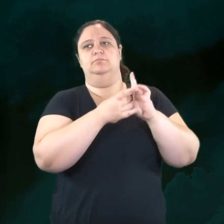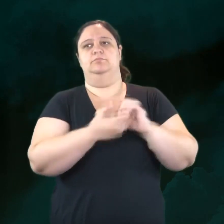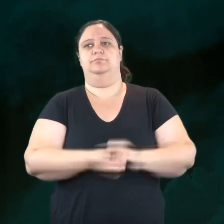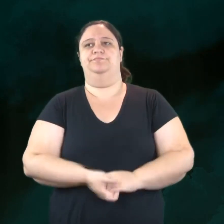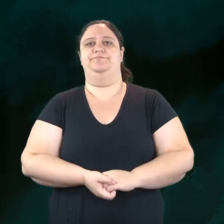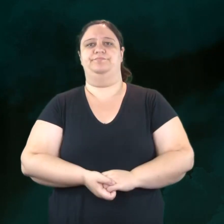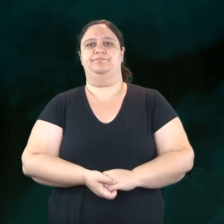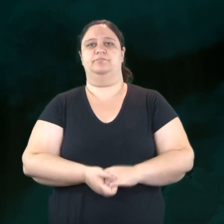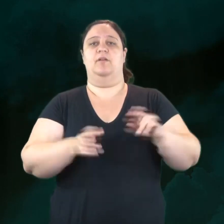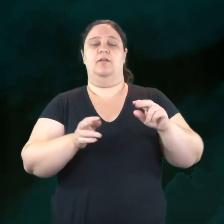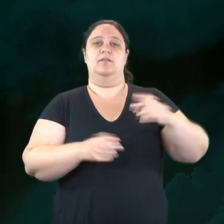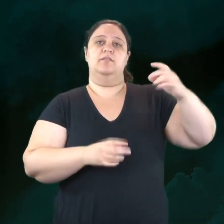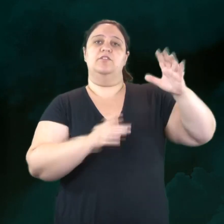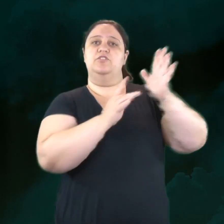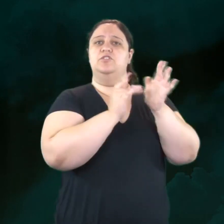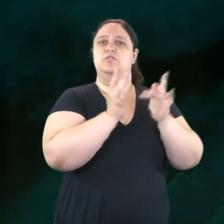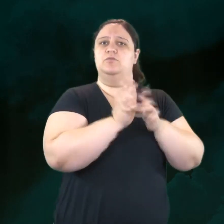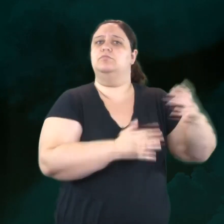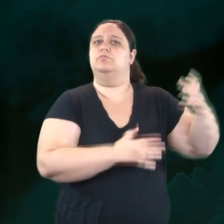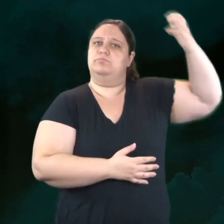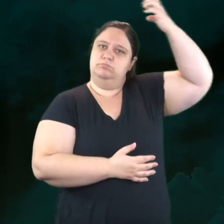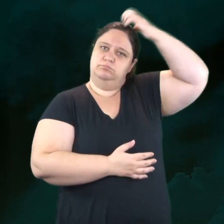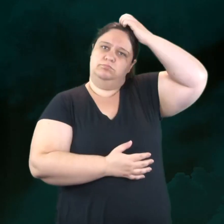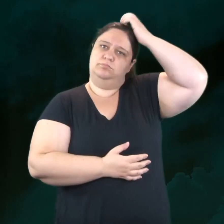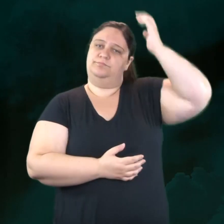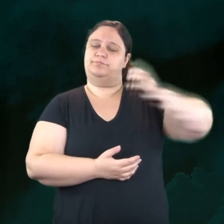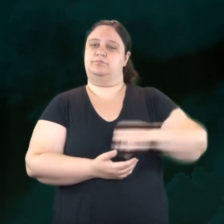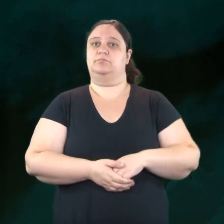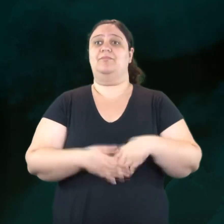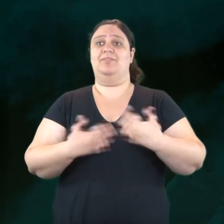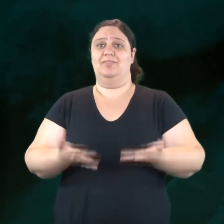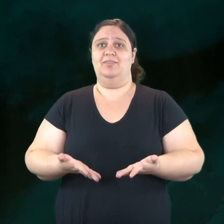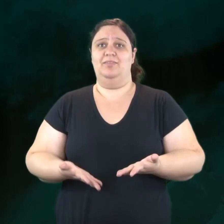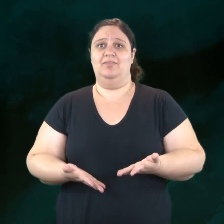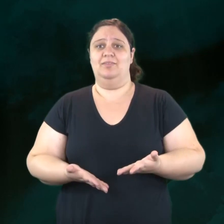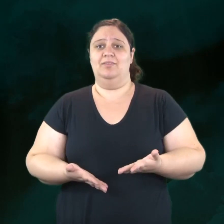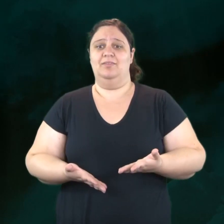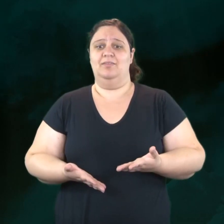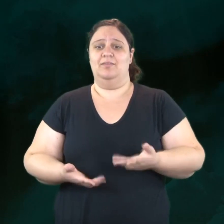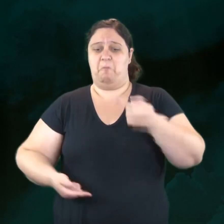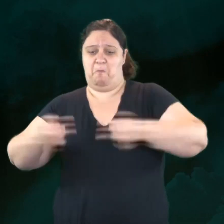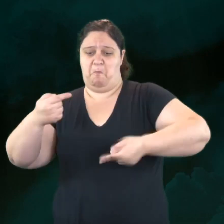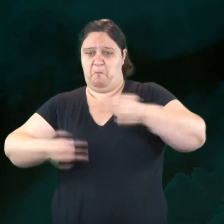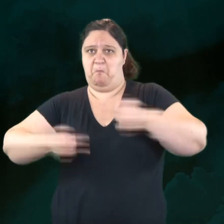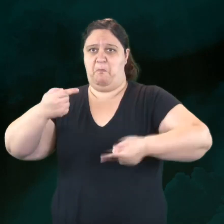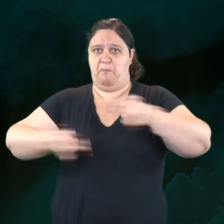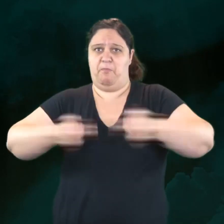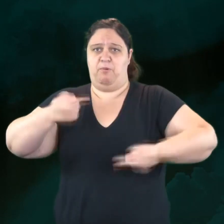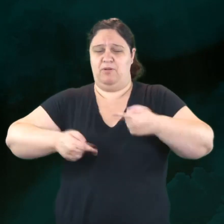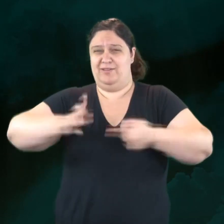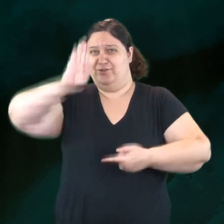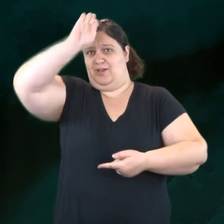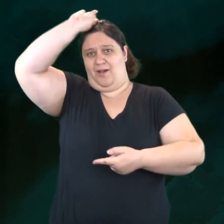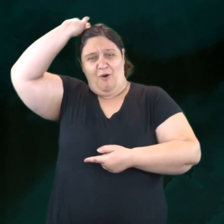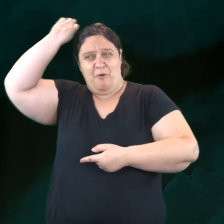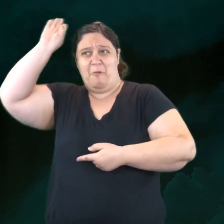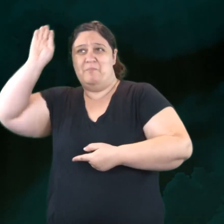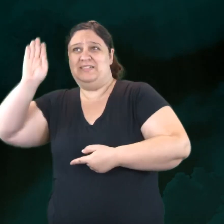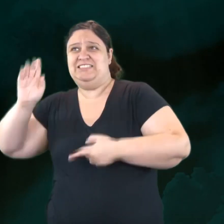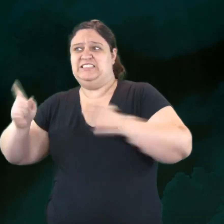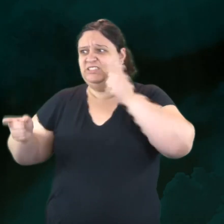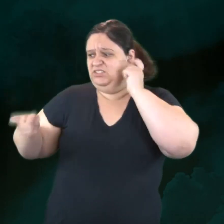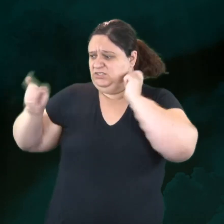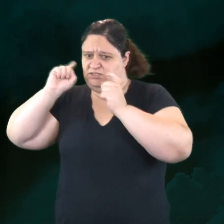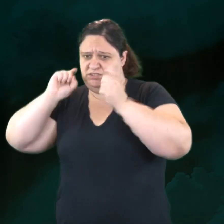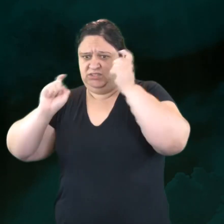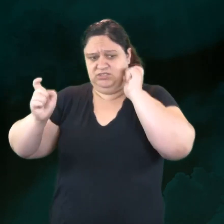rei Jesus. Portanto, isso ameaçava a política, ameaçava